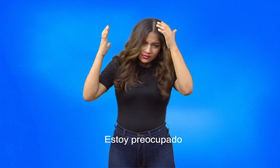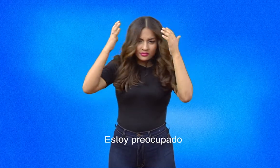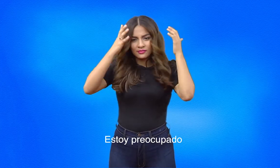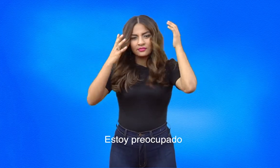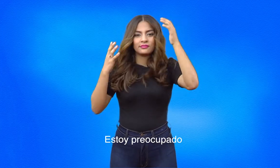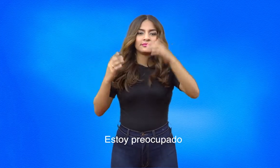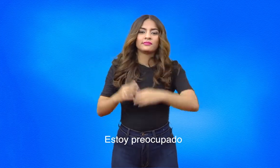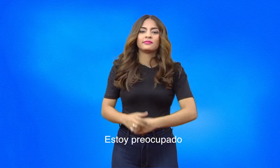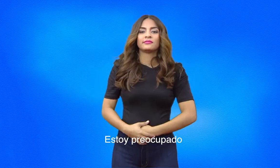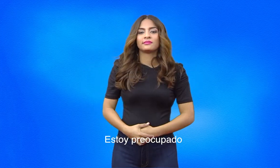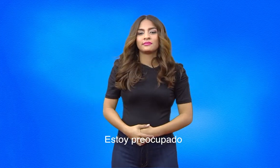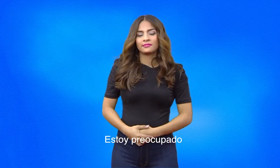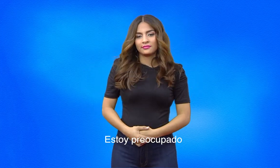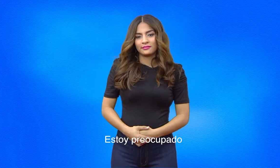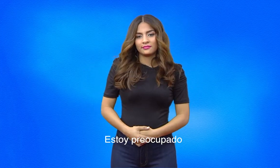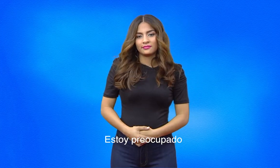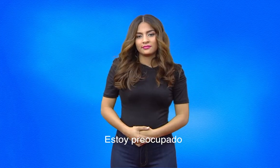Estoy preocupado.